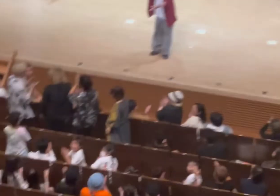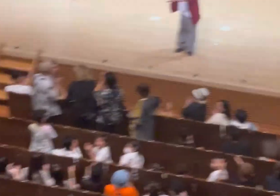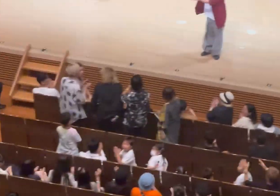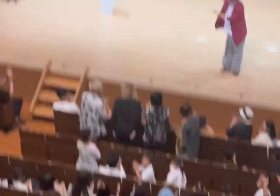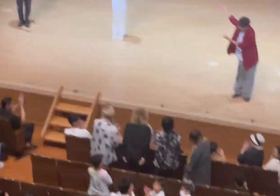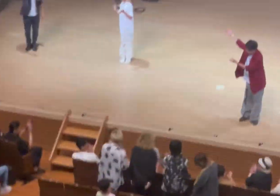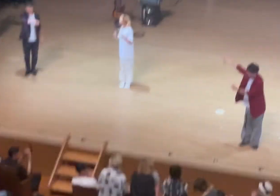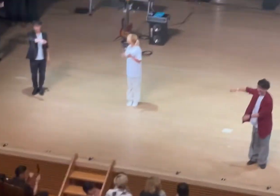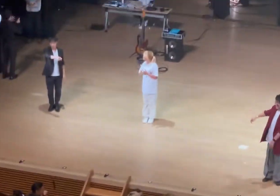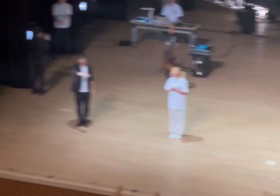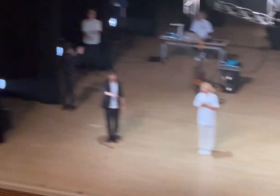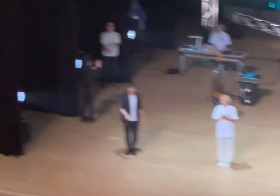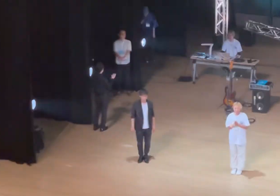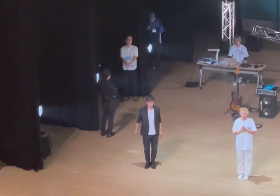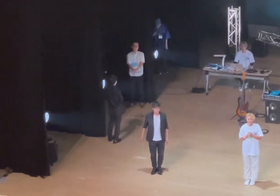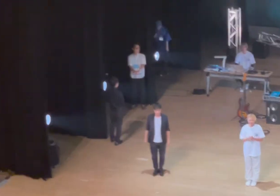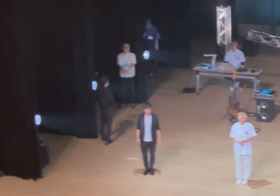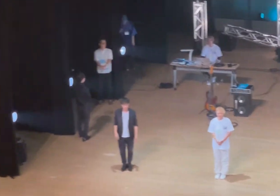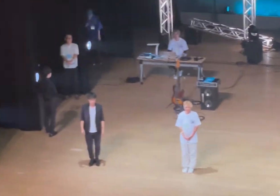ありがとうございます。じゃあ、